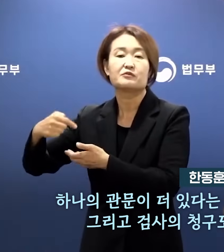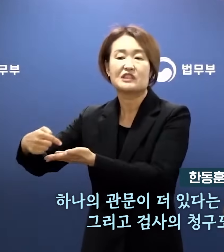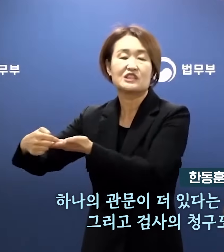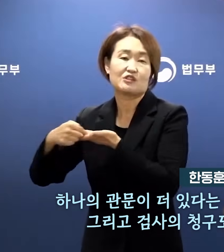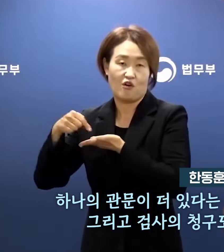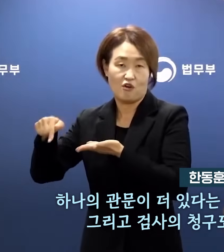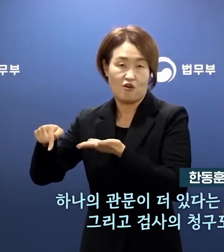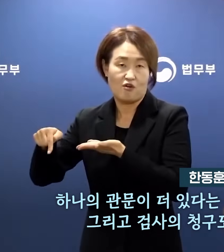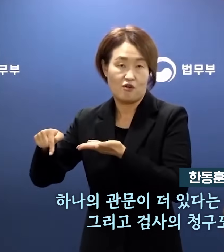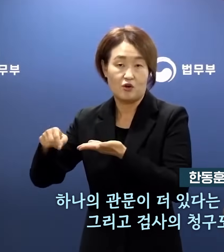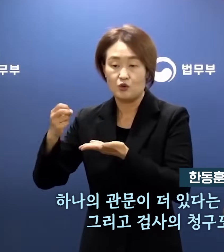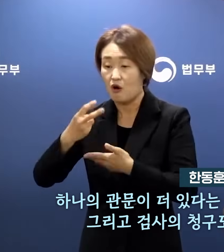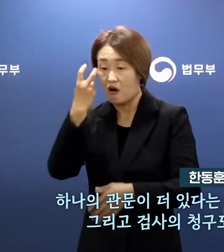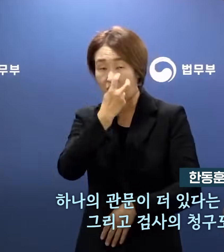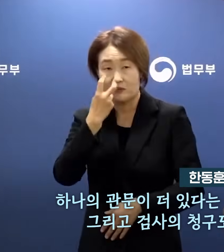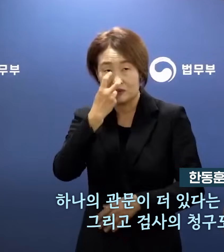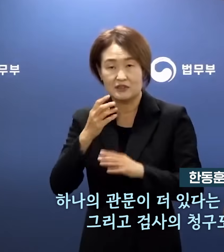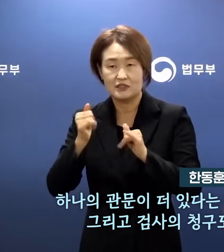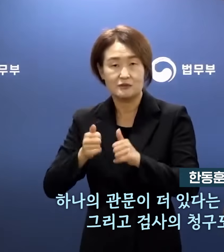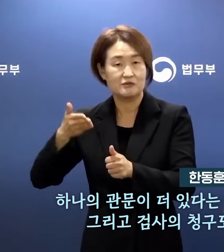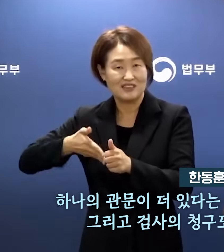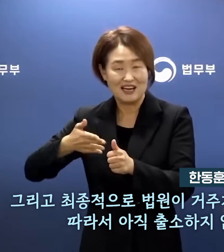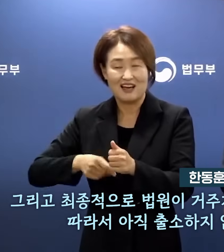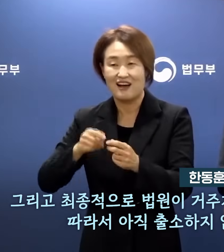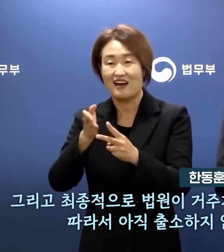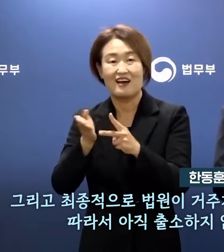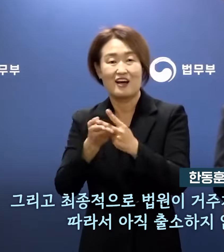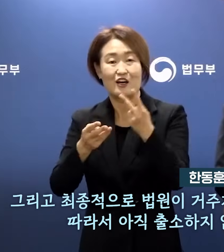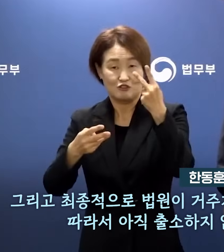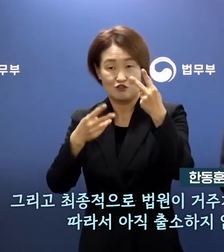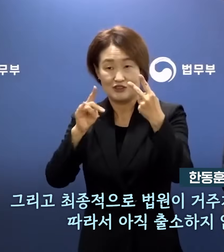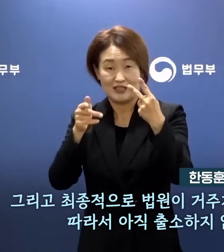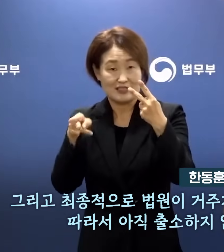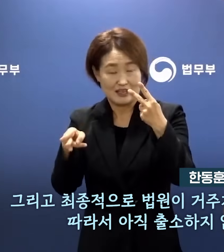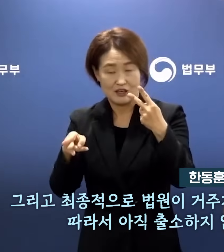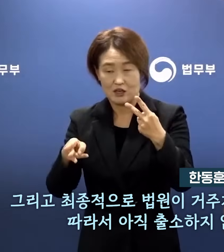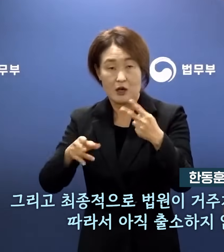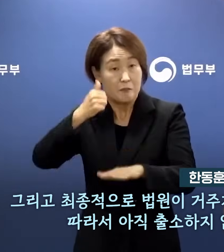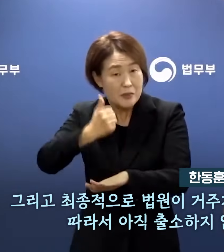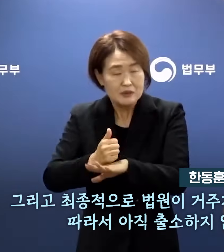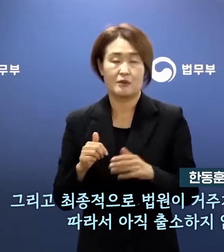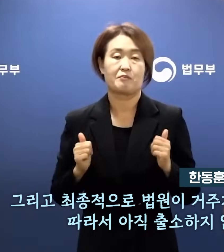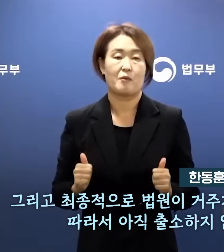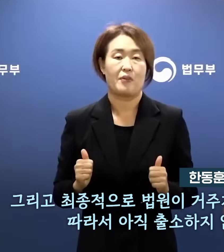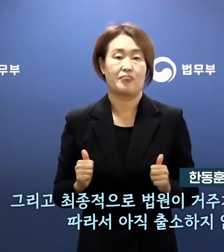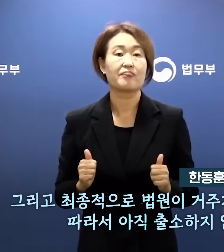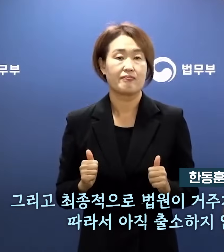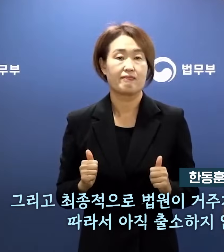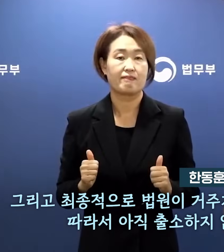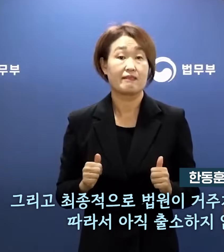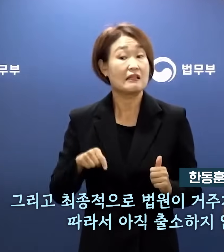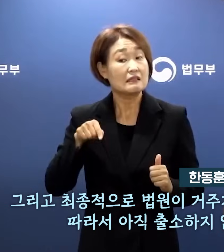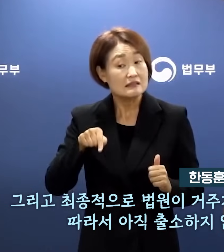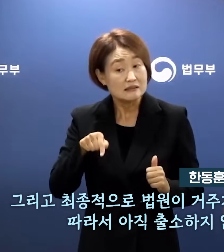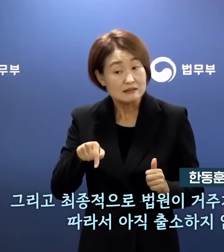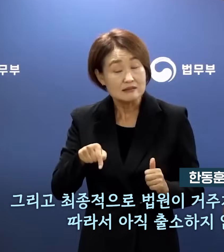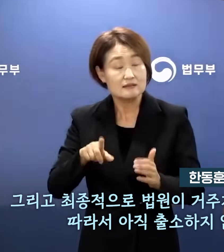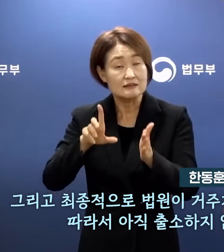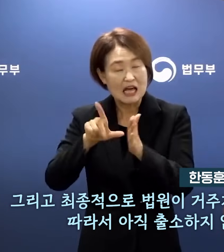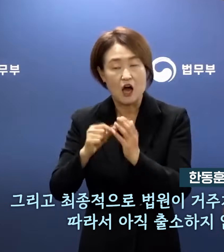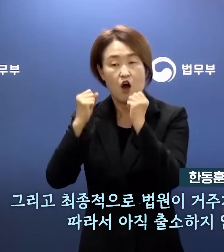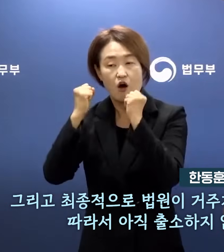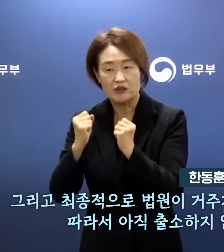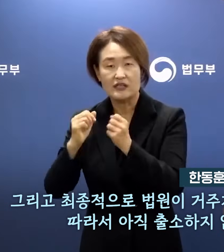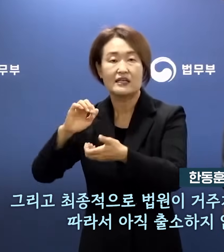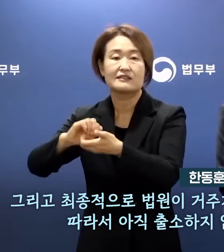그리고 검사의 청구, 그러니까 두 단계 판단을 거칩니다. 그리고 최종적으로 법원이 거주지 제한 명령을